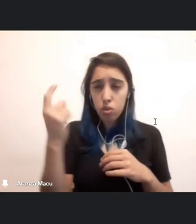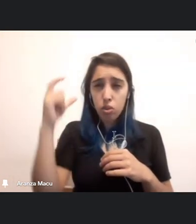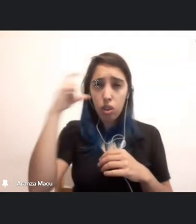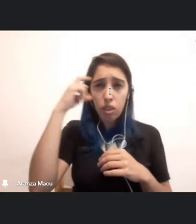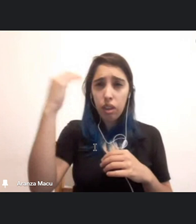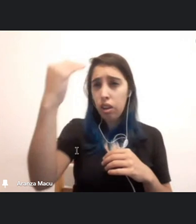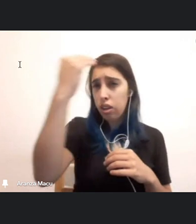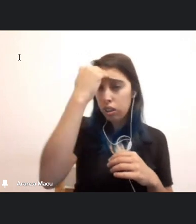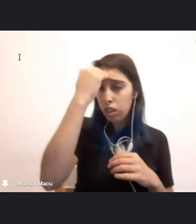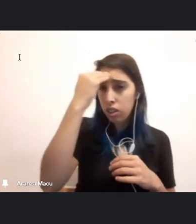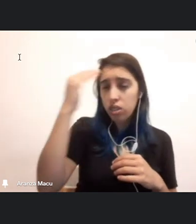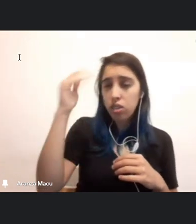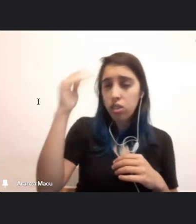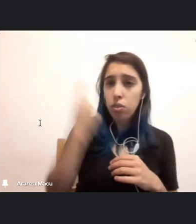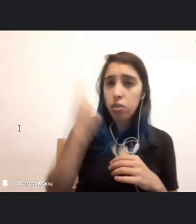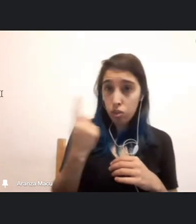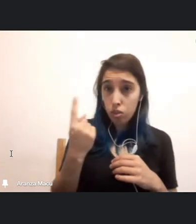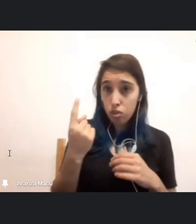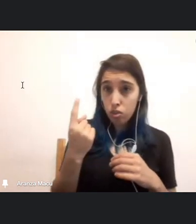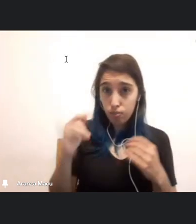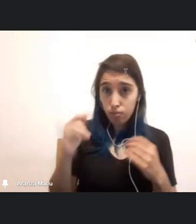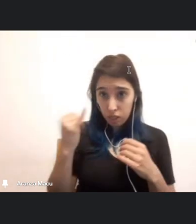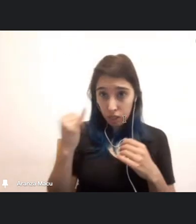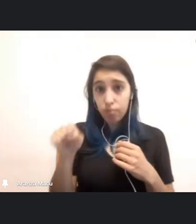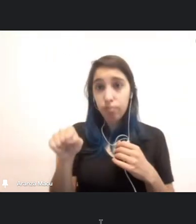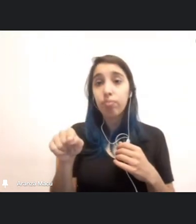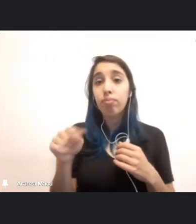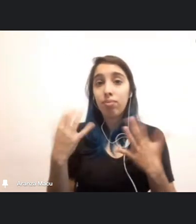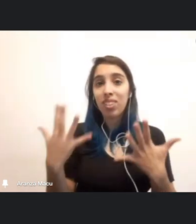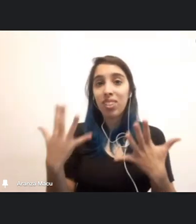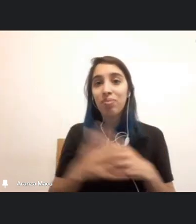ser? Sí, profe. Bueno.